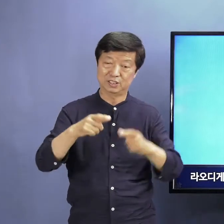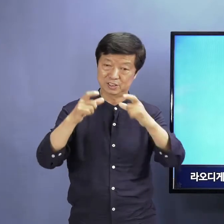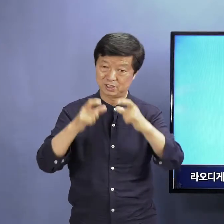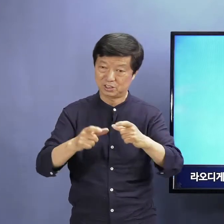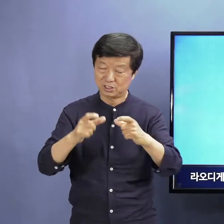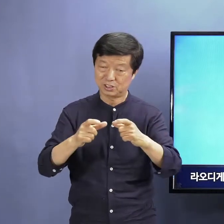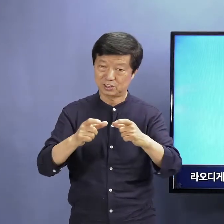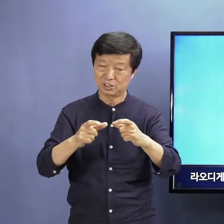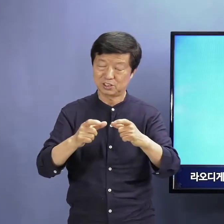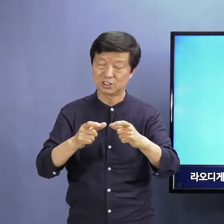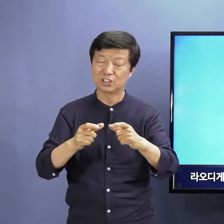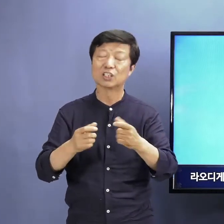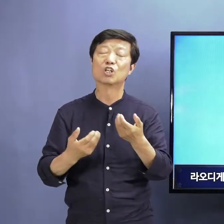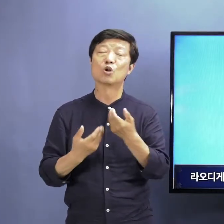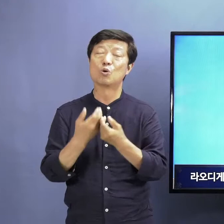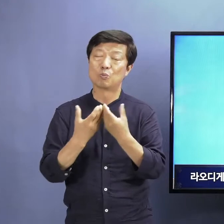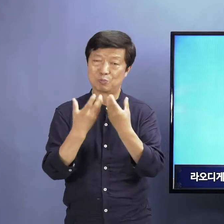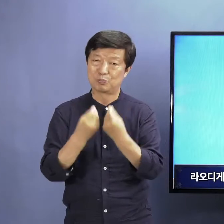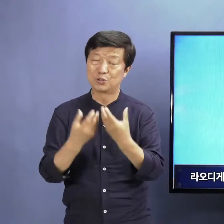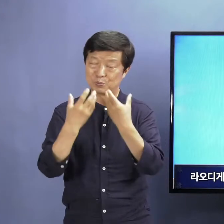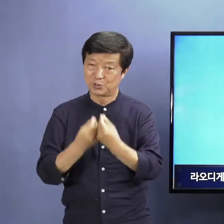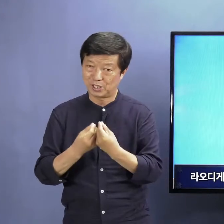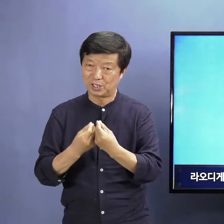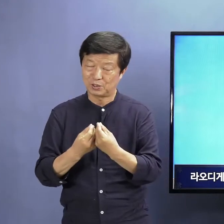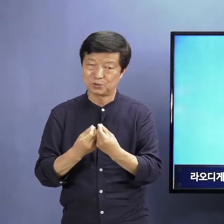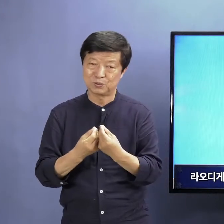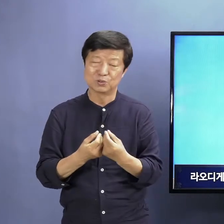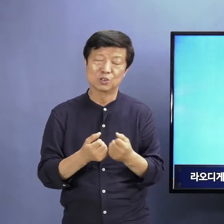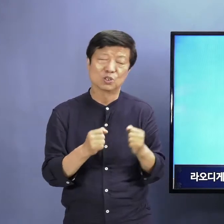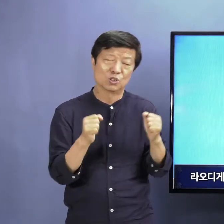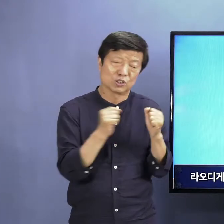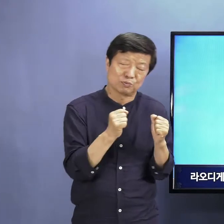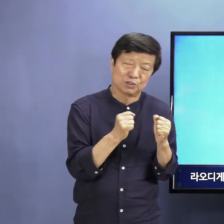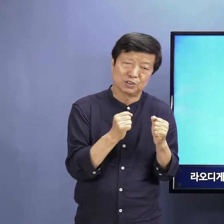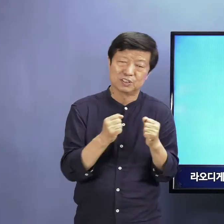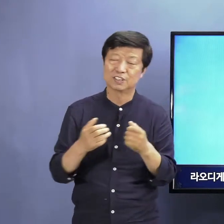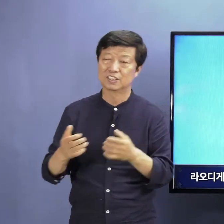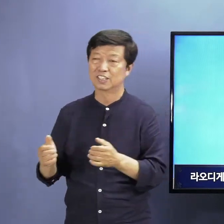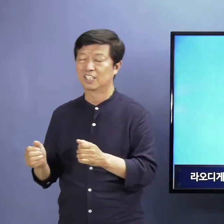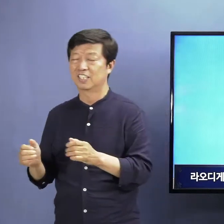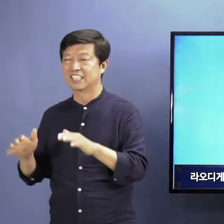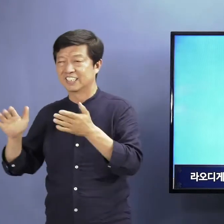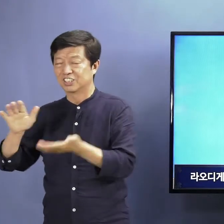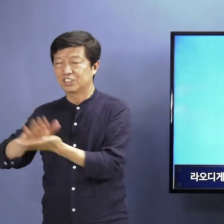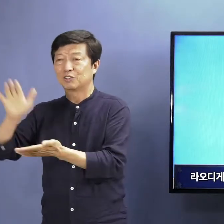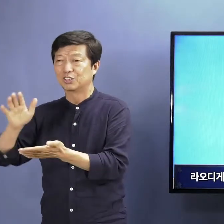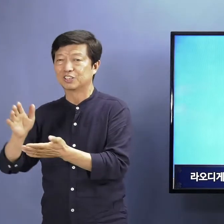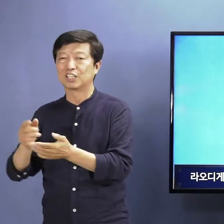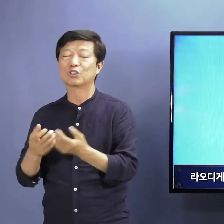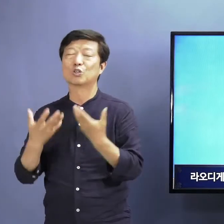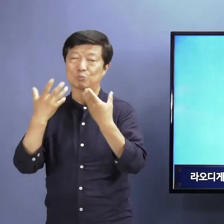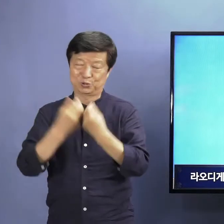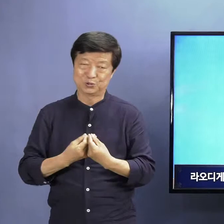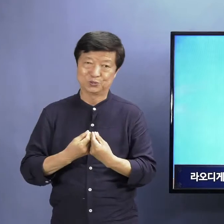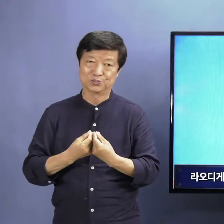가지고 비유로 차든지 덥든지 이렇게 말씀하신 것이다 라고 해석하는 사람이 있습니다.